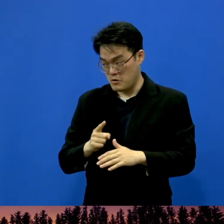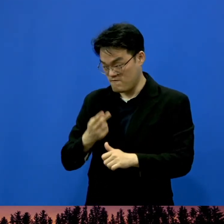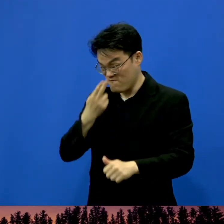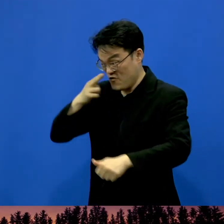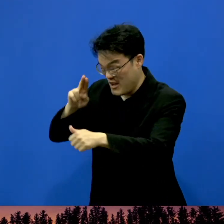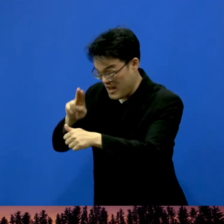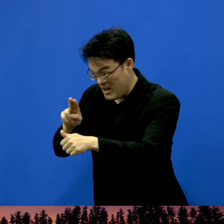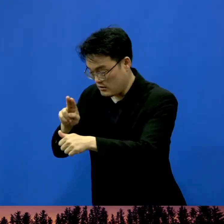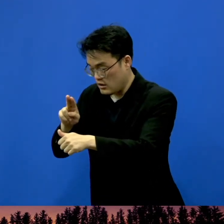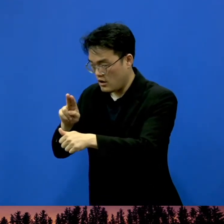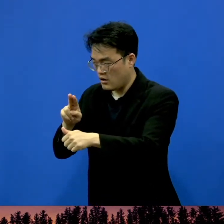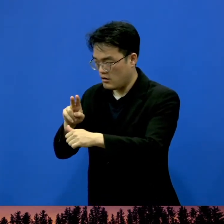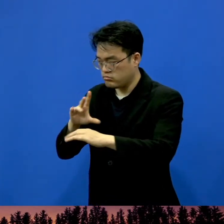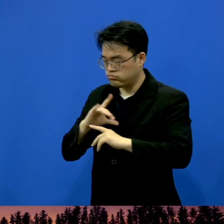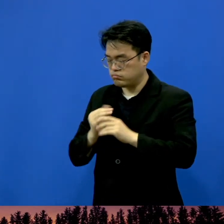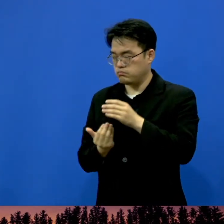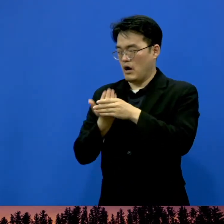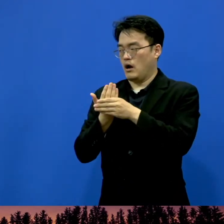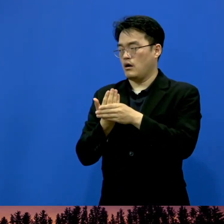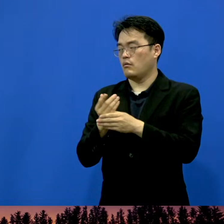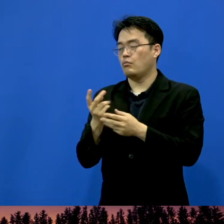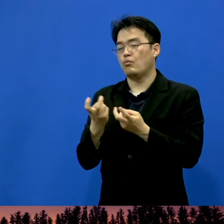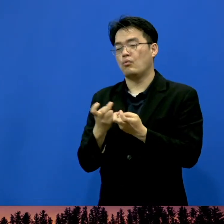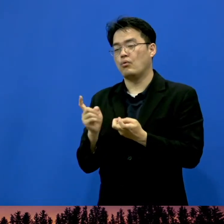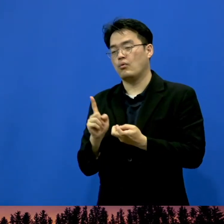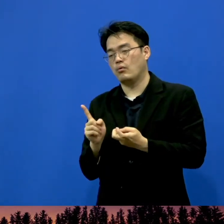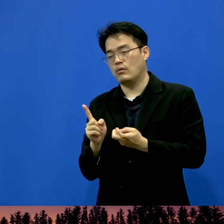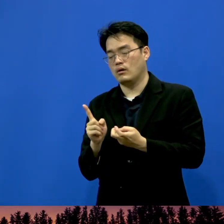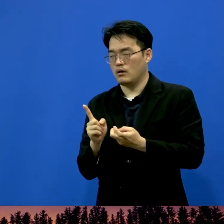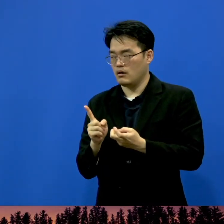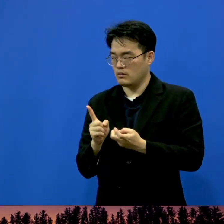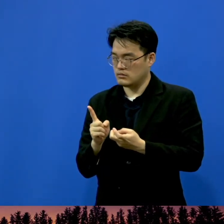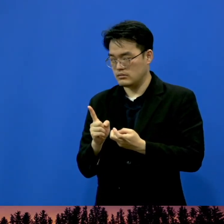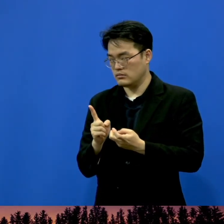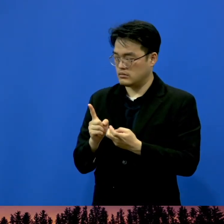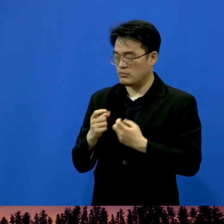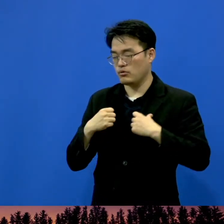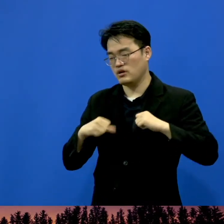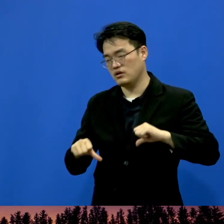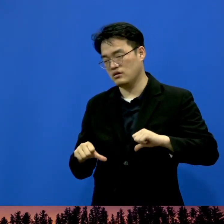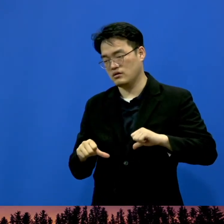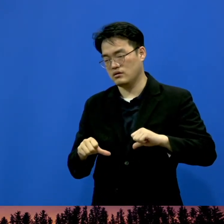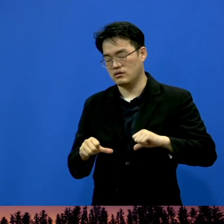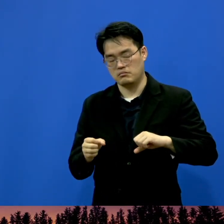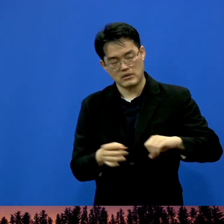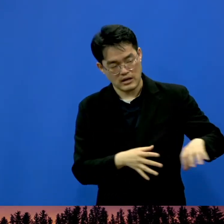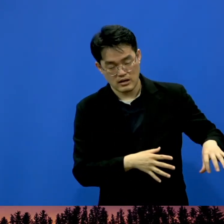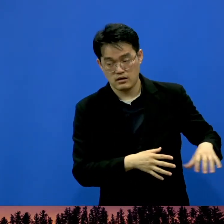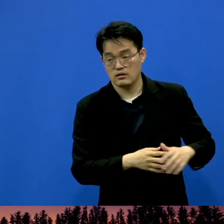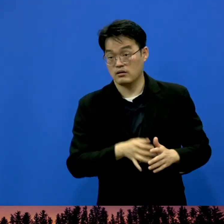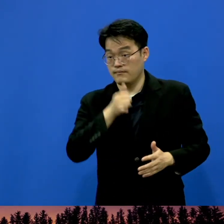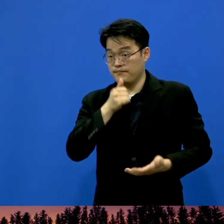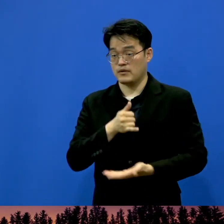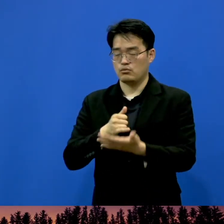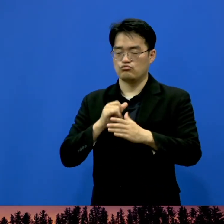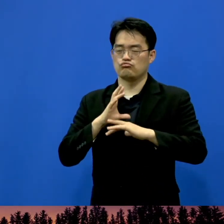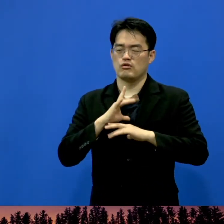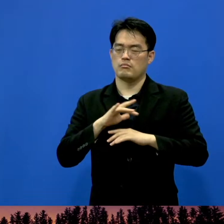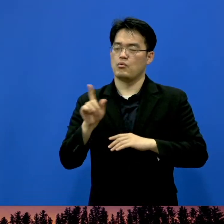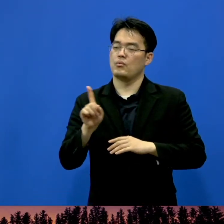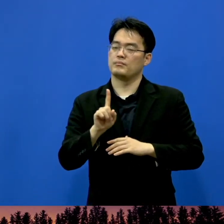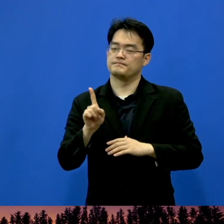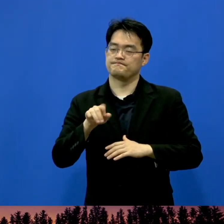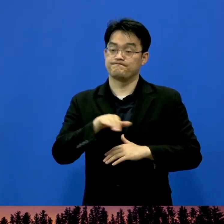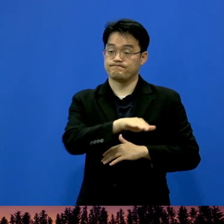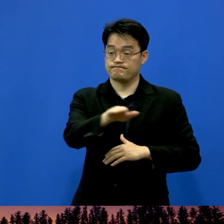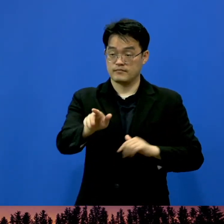딱 걸립니다. 뭐든지 두려움이 있어요. 이제 문제는 이 두려움이라고 하는 것이